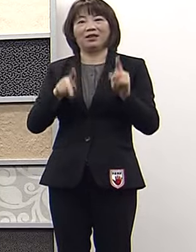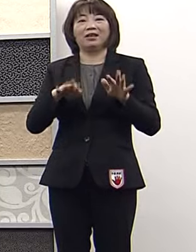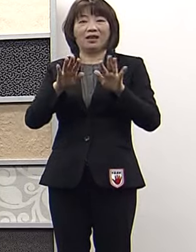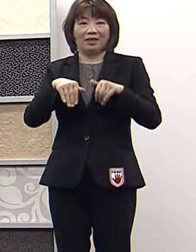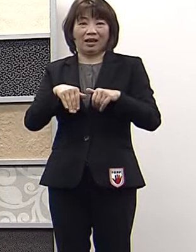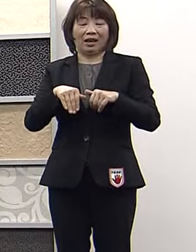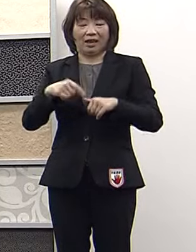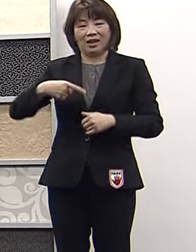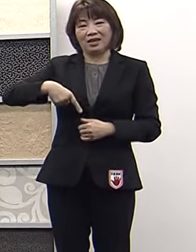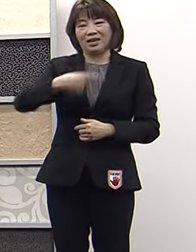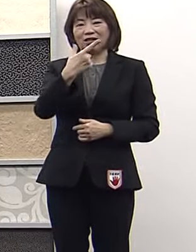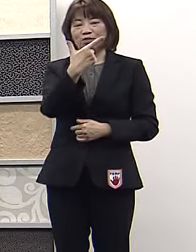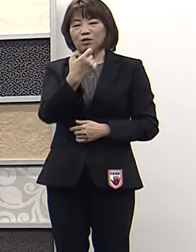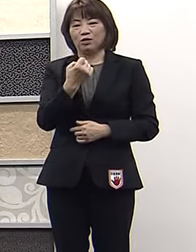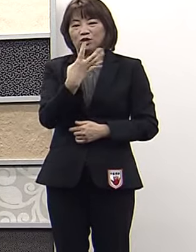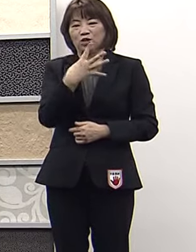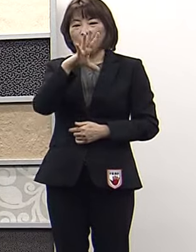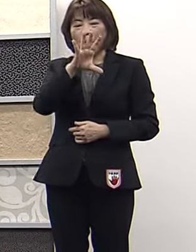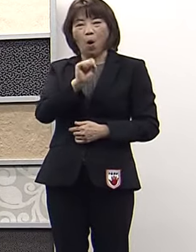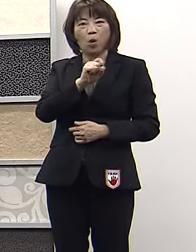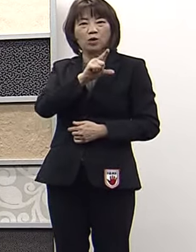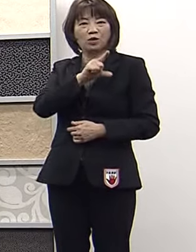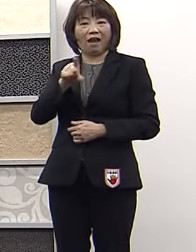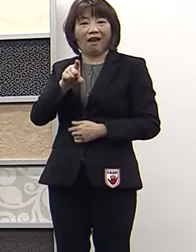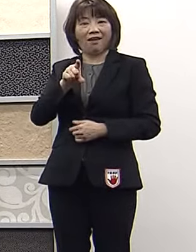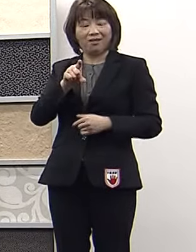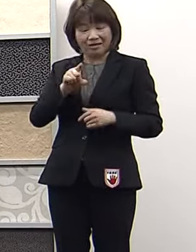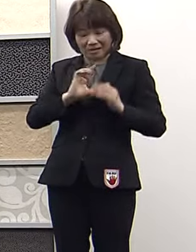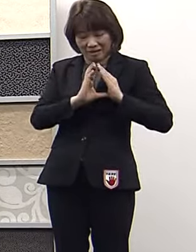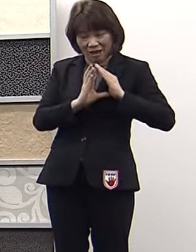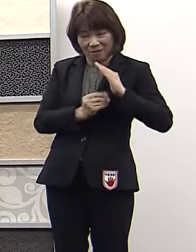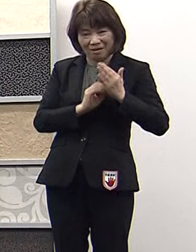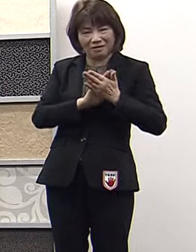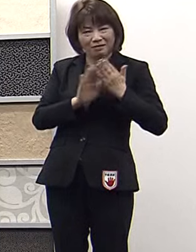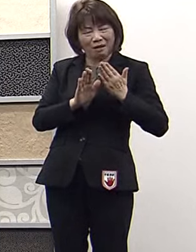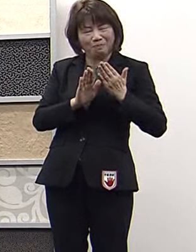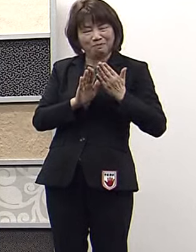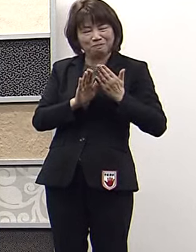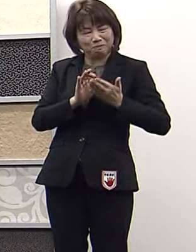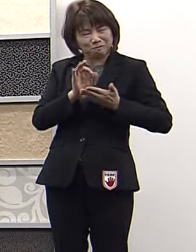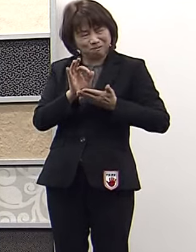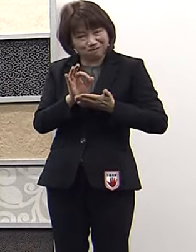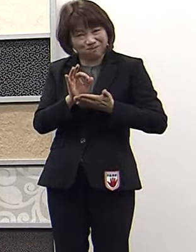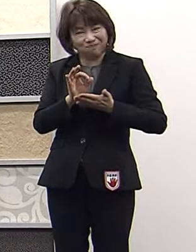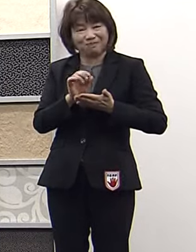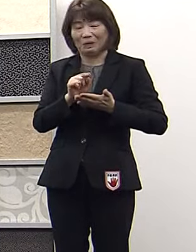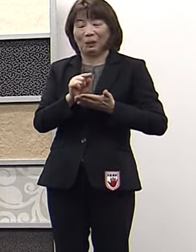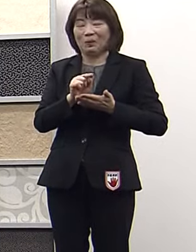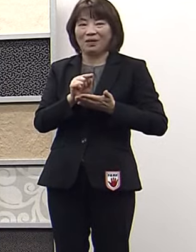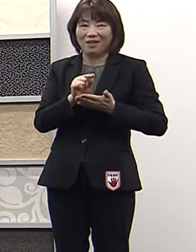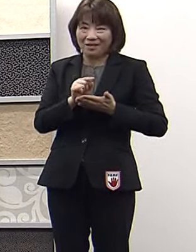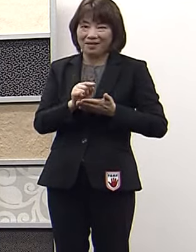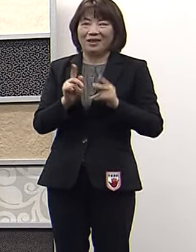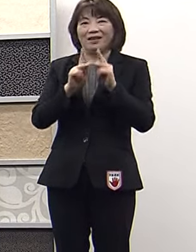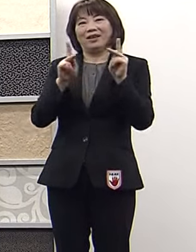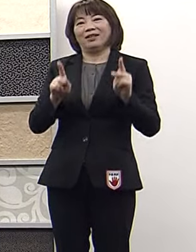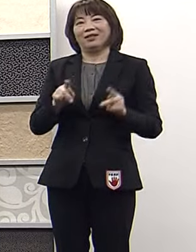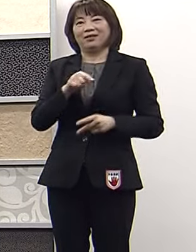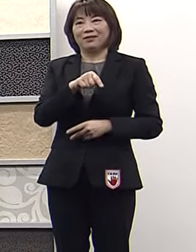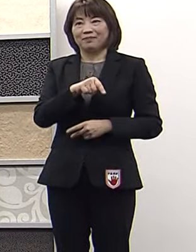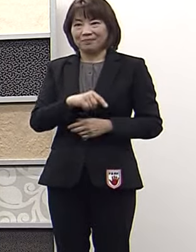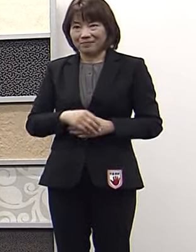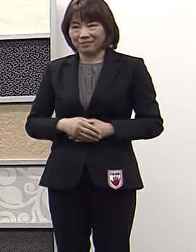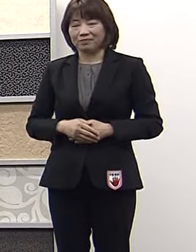轄負担金164億円、これがあるということ です、ね、これはいかに解消するかは一つの大きなテーマだったわけ